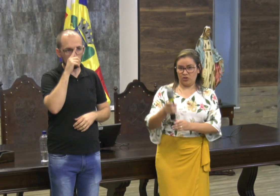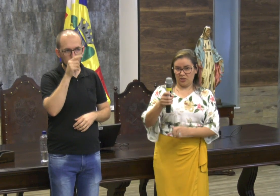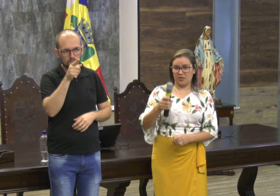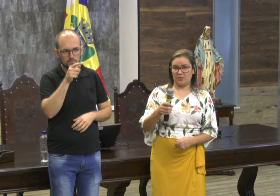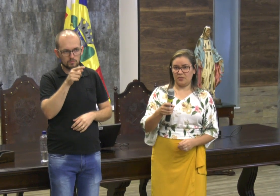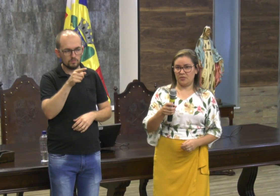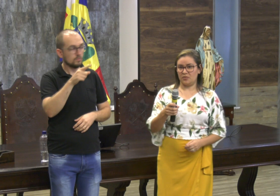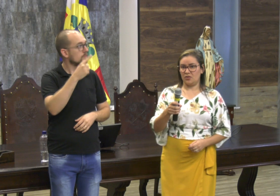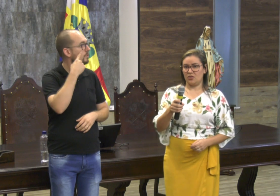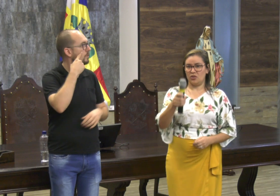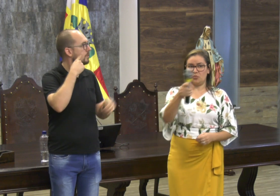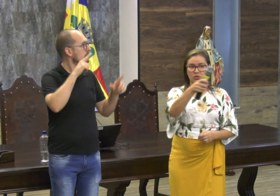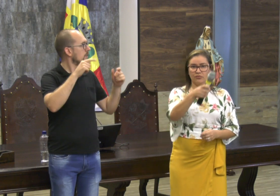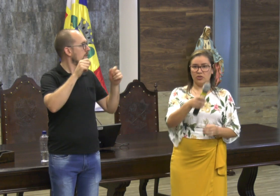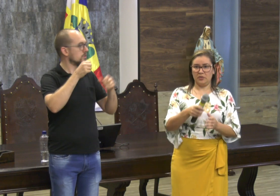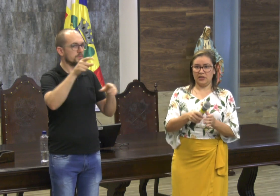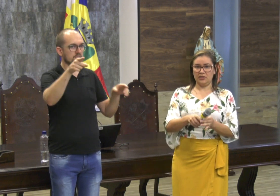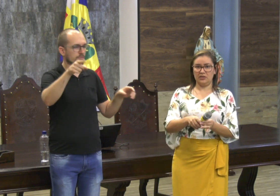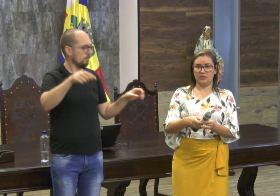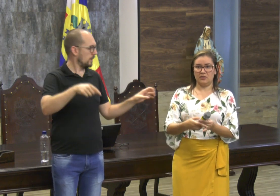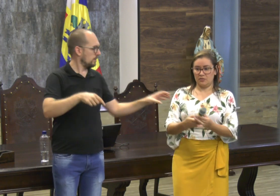é a Mariana, né, Adalto?